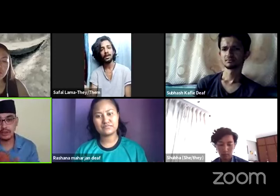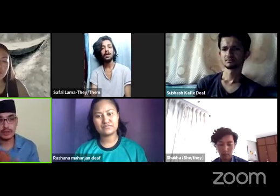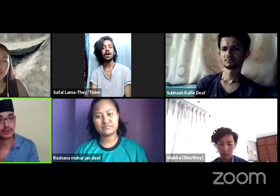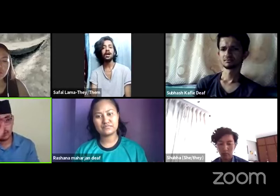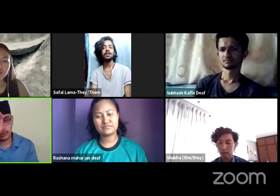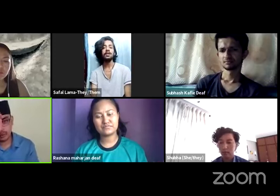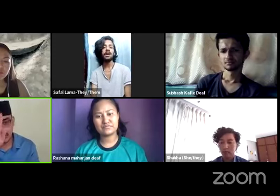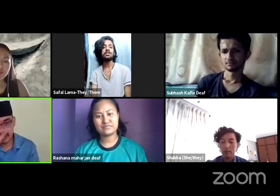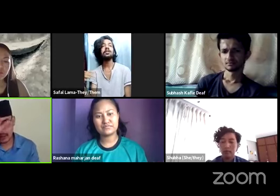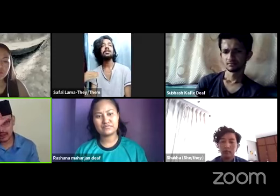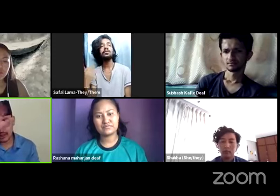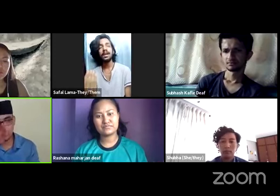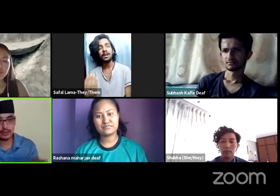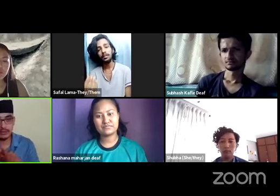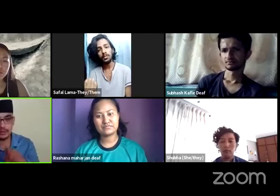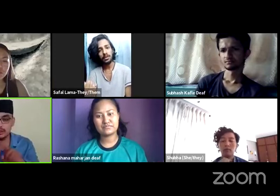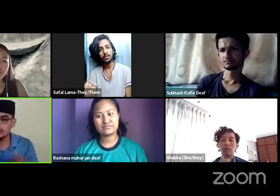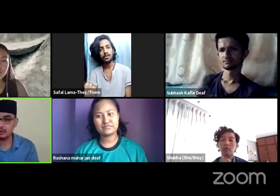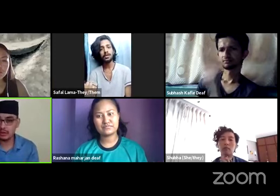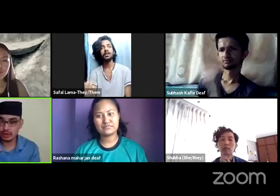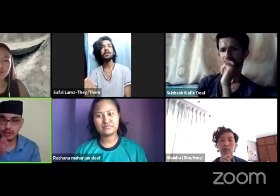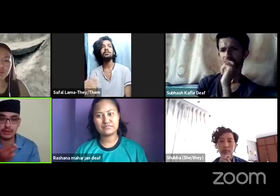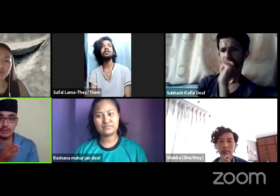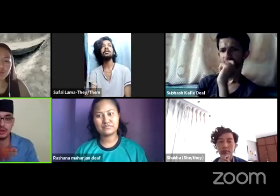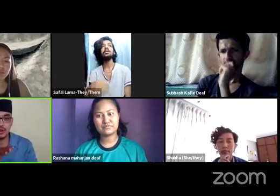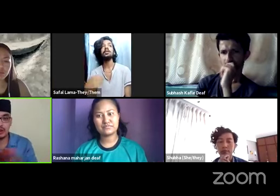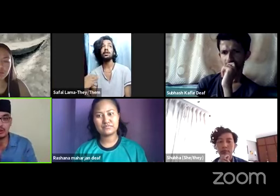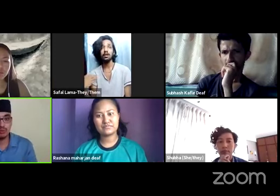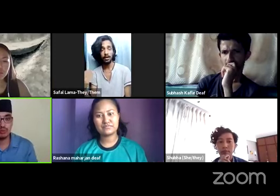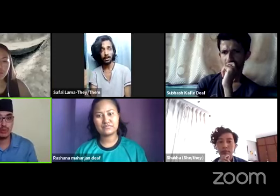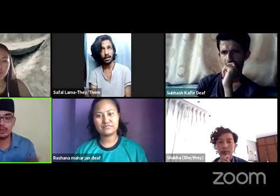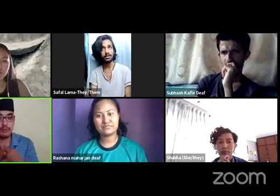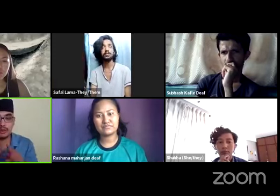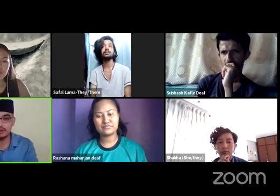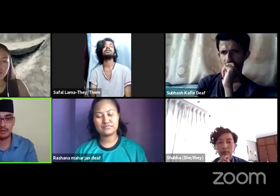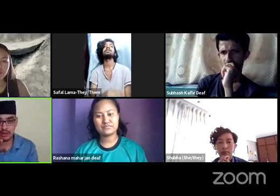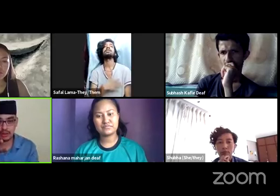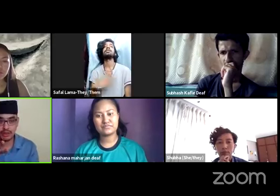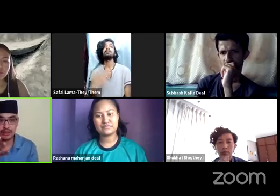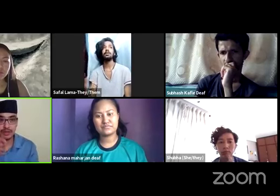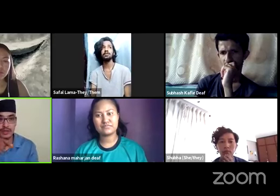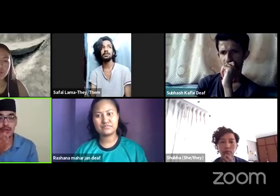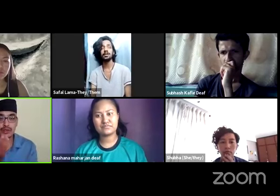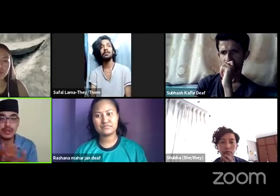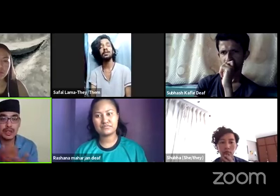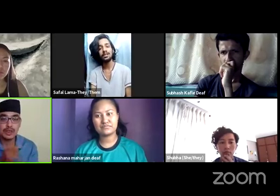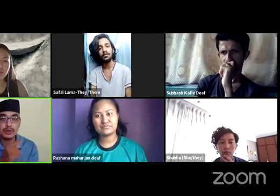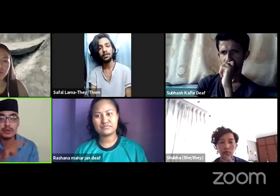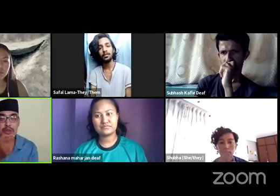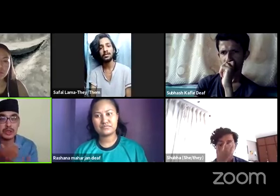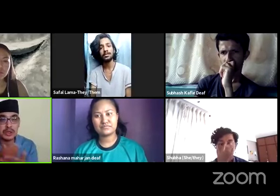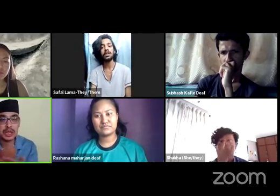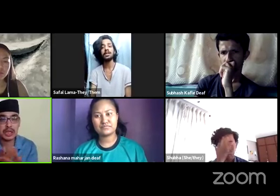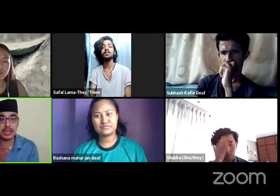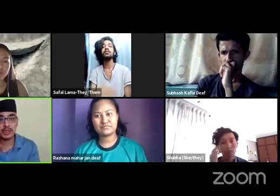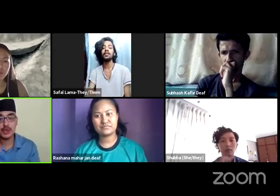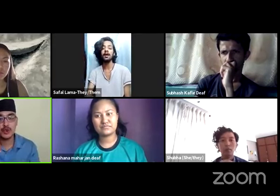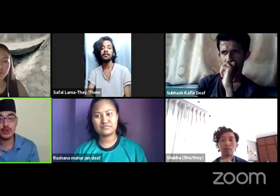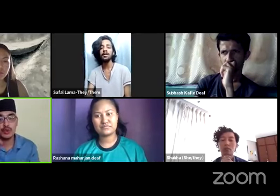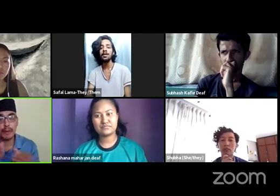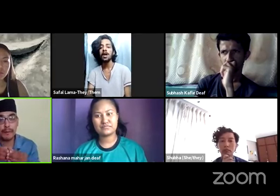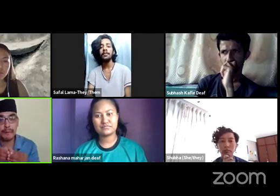एकदम. अनि मान्छेहरू यो कुरा एकदम बुझेको पनि छैनन्. इभन दि अर्गनाइजेसन्स इभन दि क्वेयर पर्सन्स इभन दि डिसेबल पर्सन्सहरूलाई